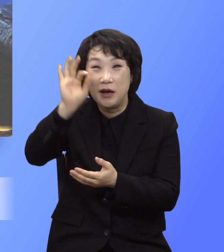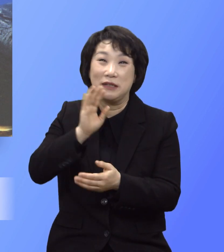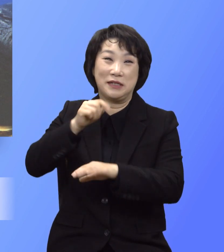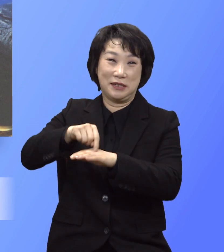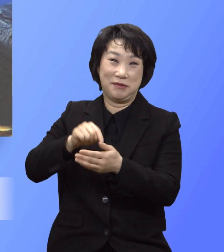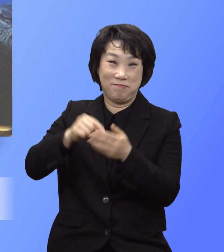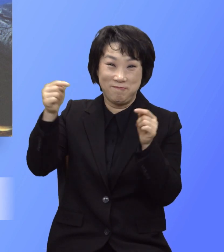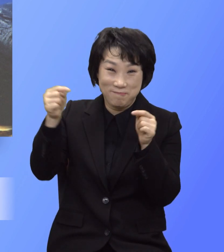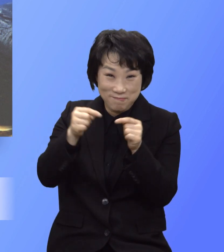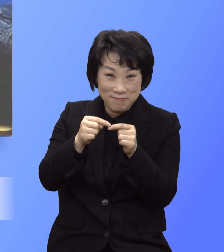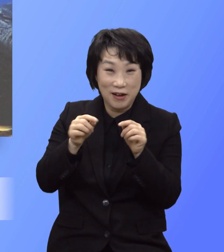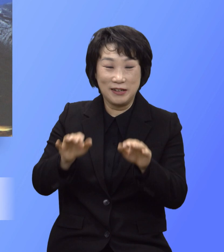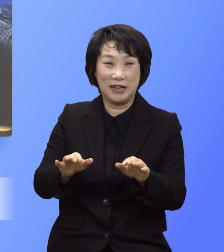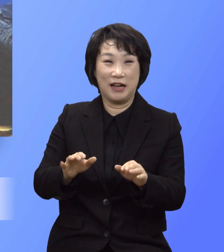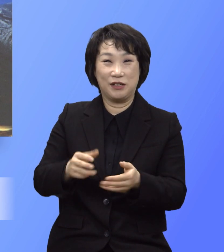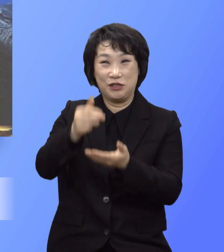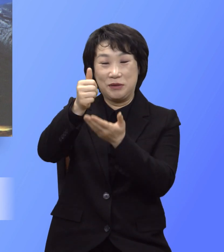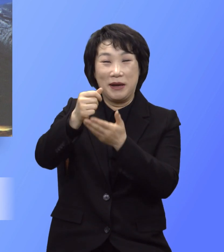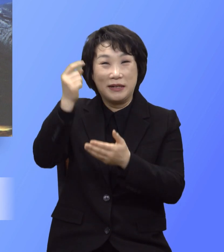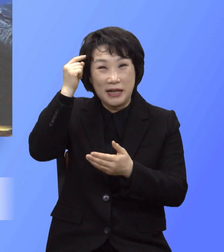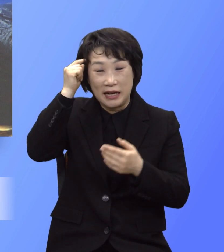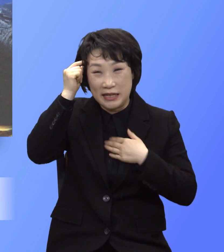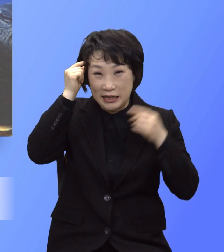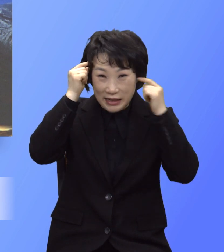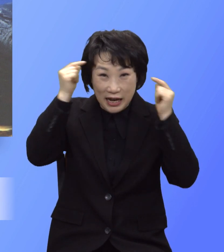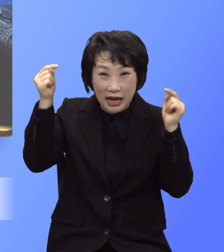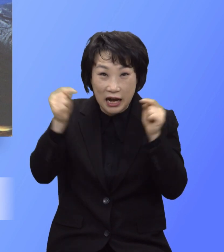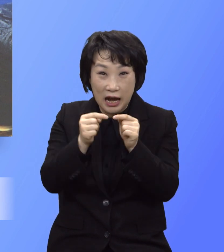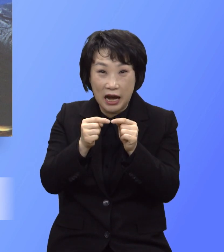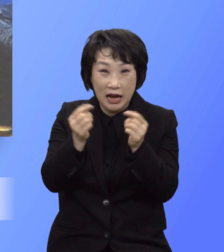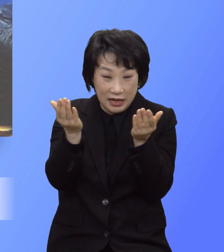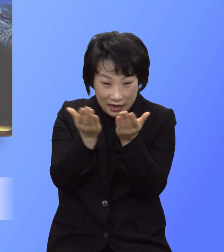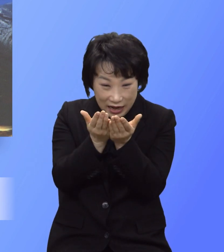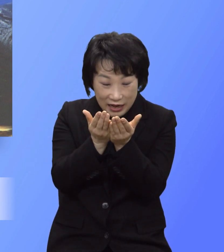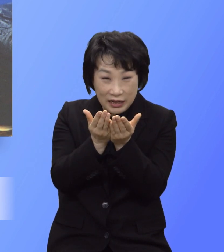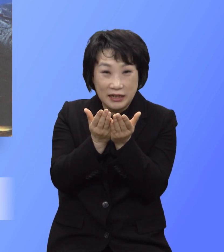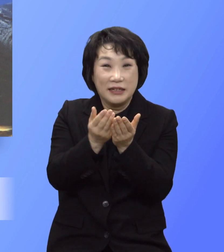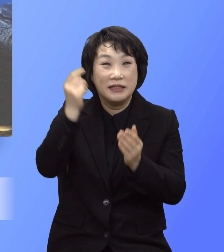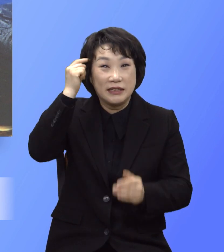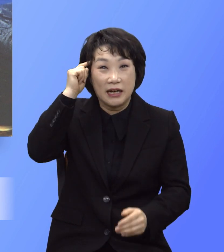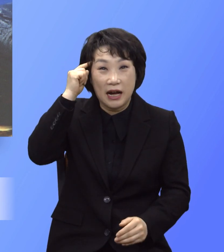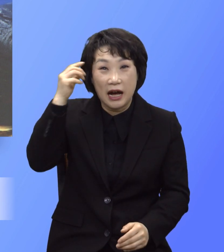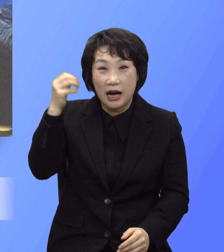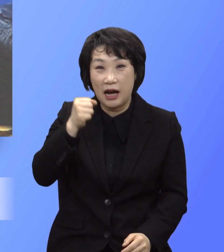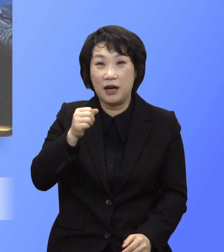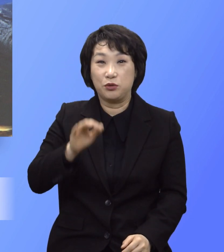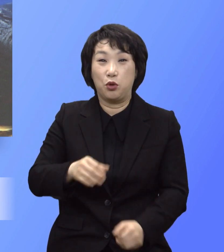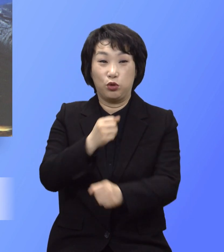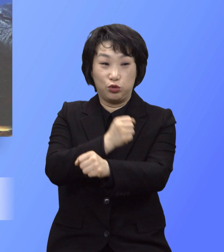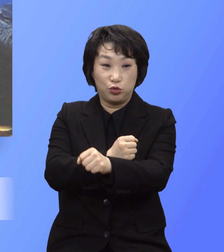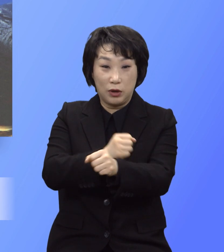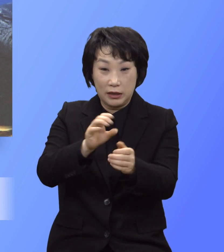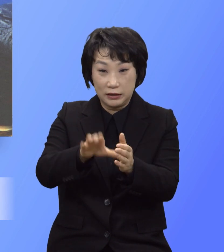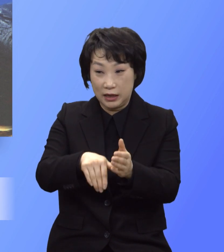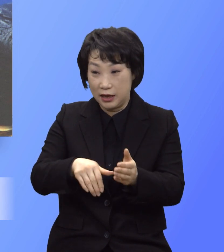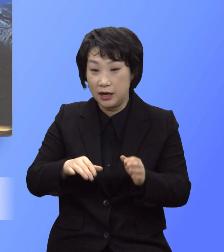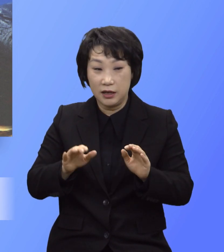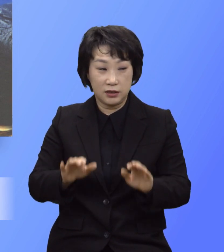진실 주님의 생각과 같은 정신을 가지고 수고할 때